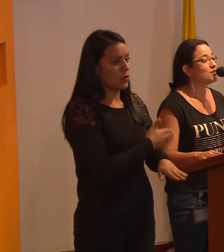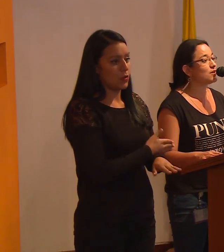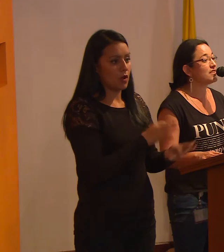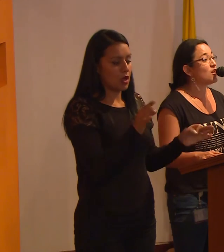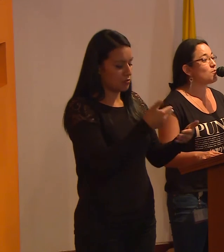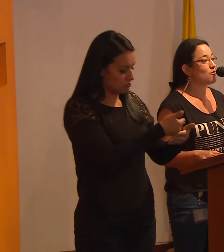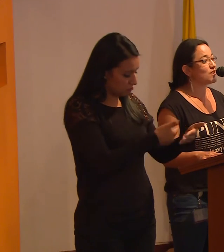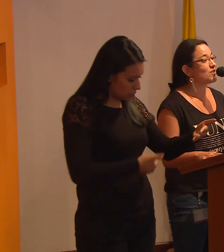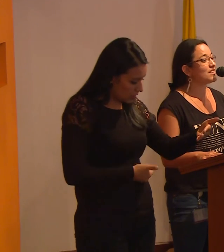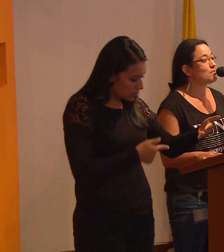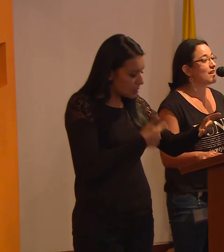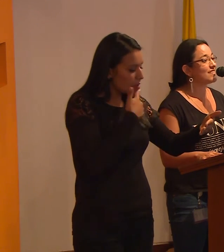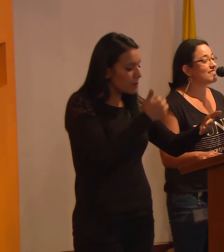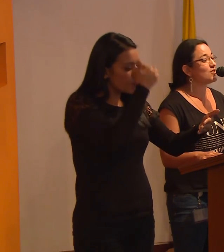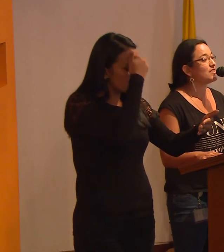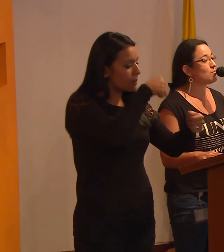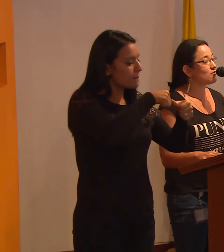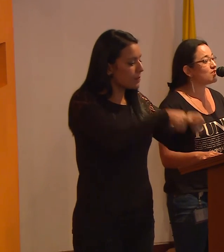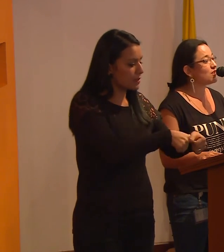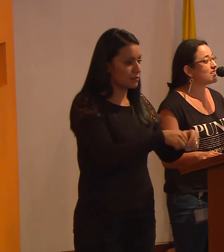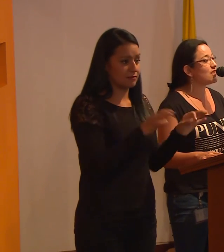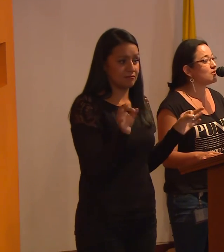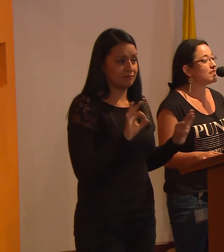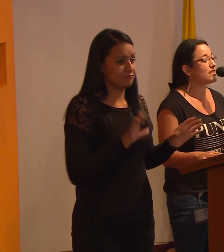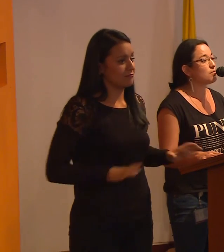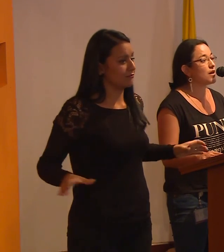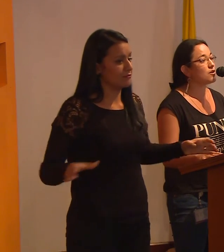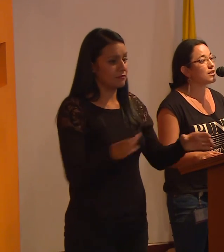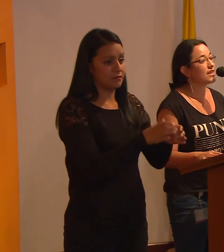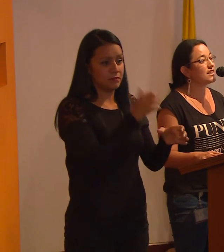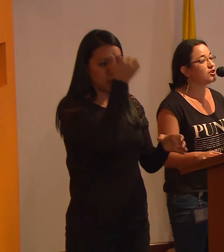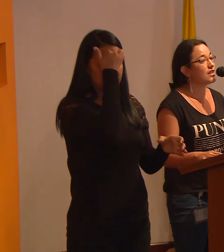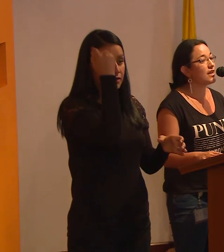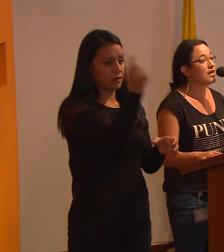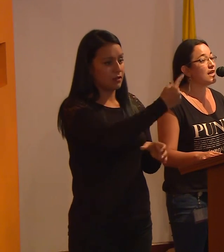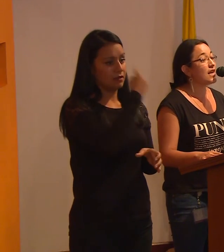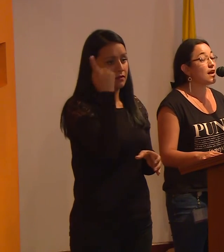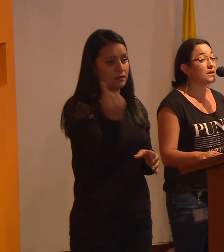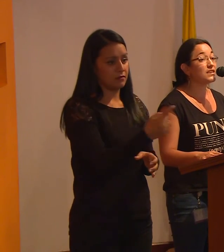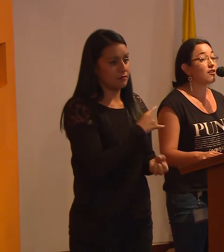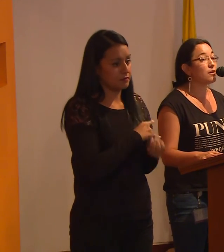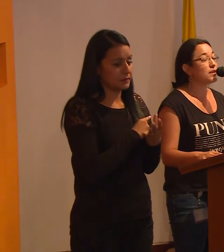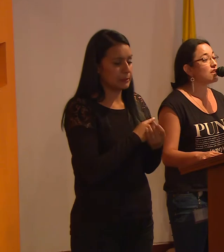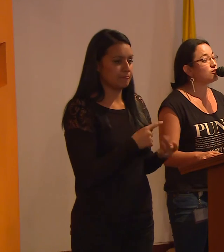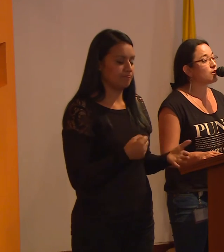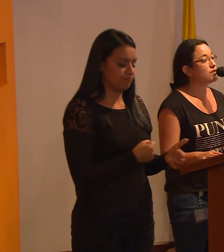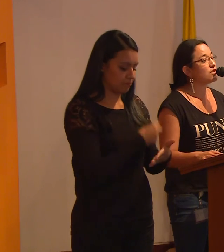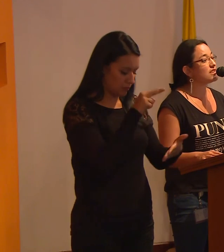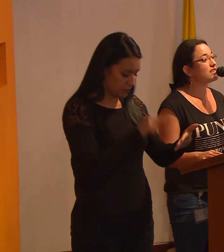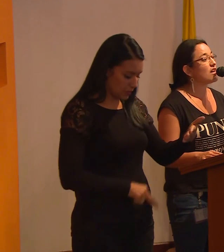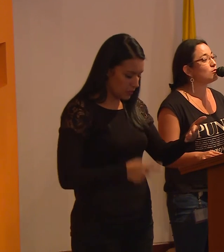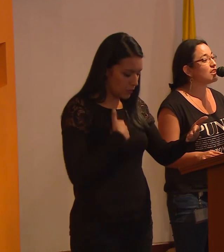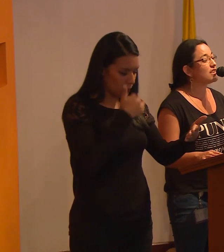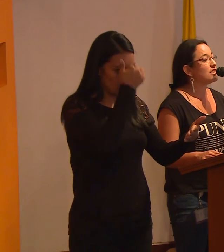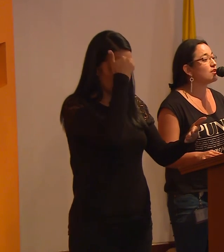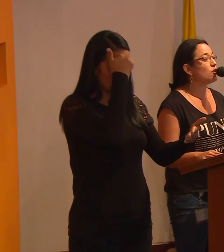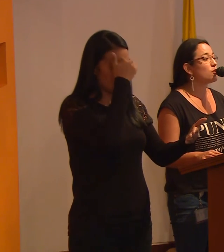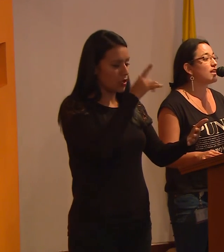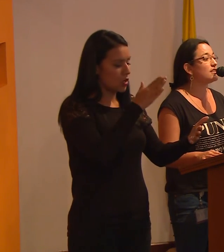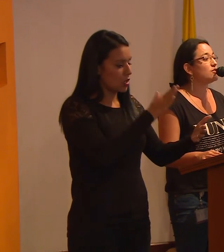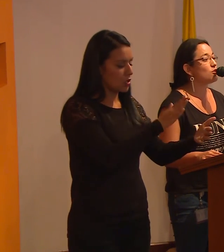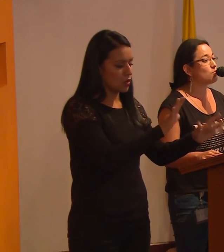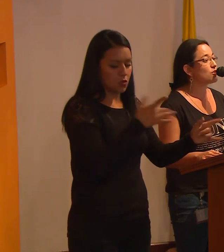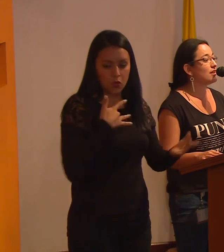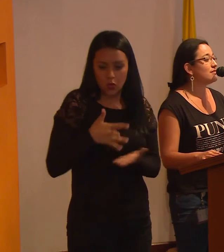las solicitudes profesores de planta, sino decía profesores de la Universidad Pedagógica Nacional, lamentablemente los profesores estábamos atendiendo